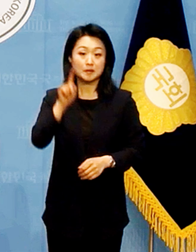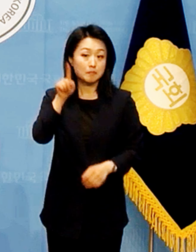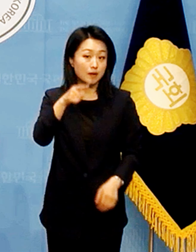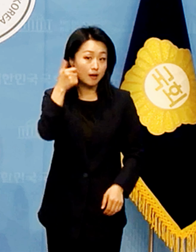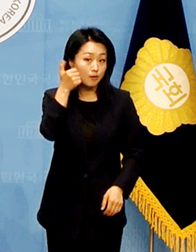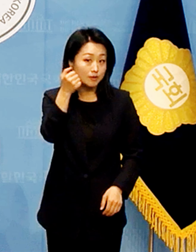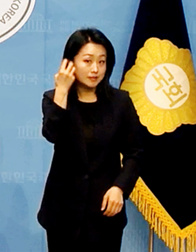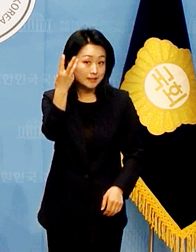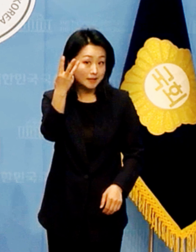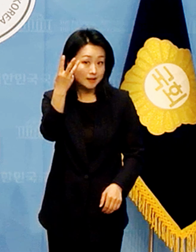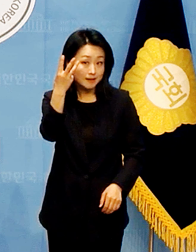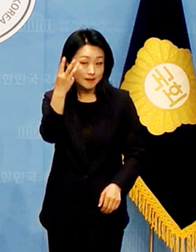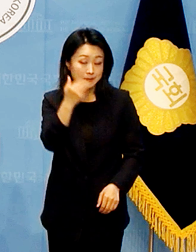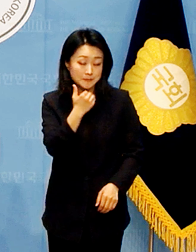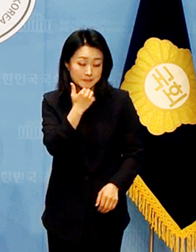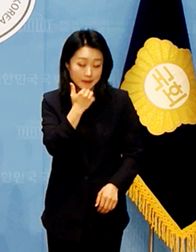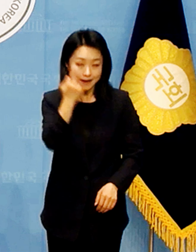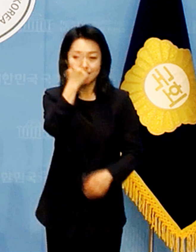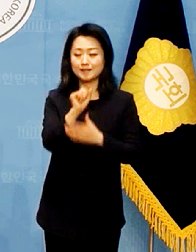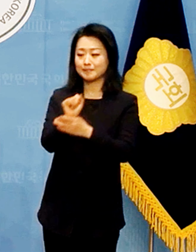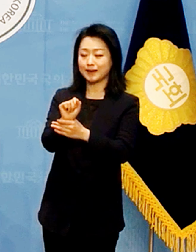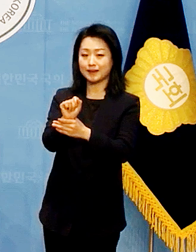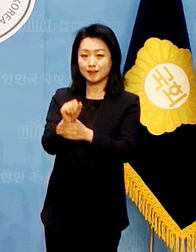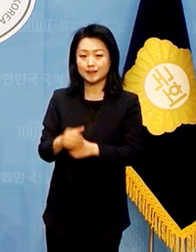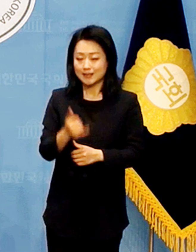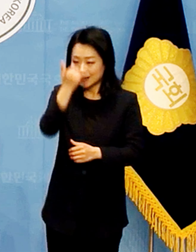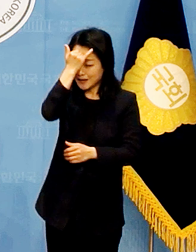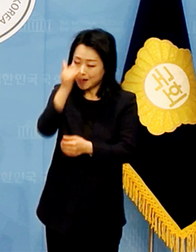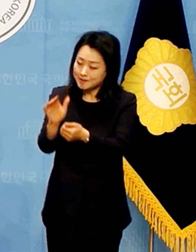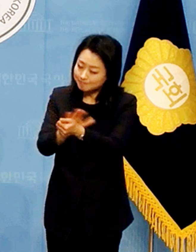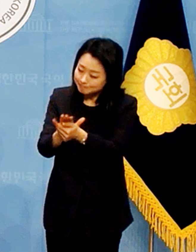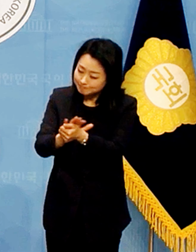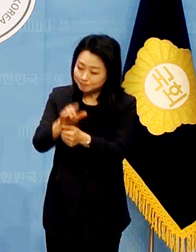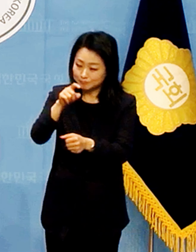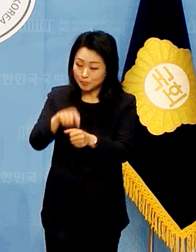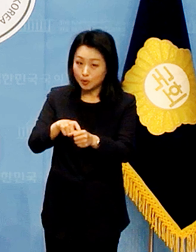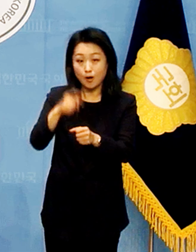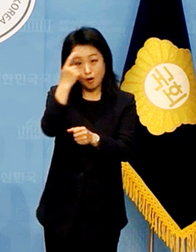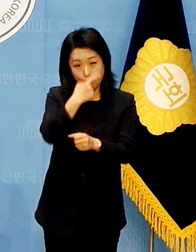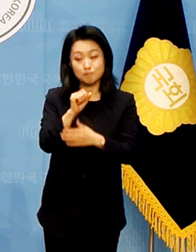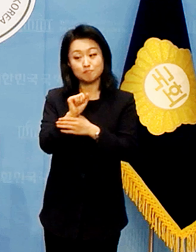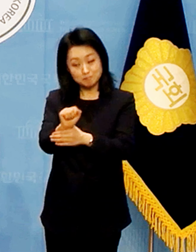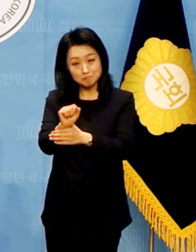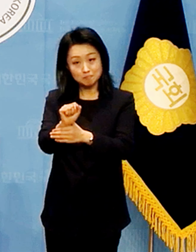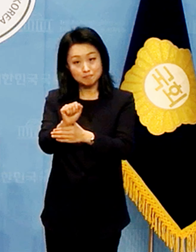153일 만이었습니다. 방한한 외국 정상에 대한 예우 차원에서 행보하는 것인가 했습니다.